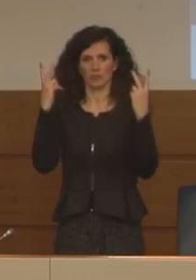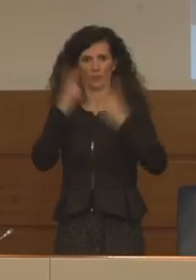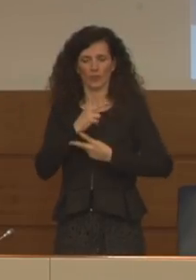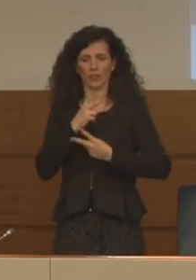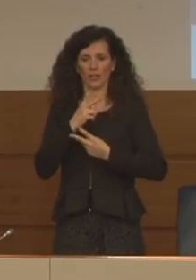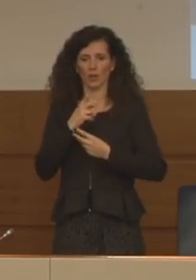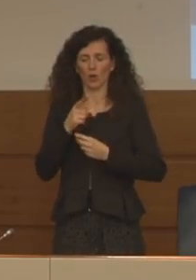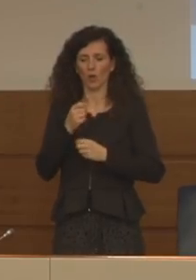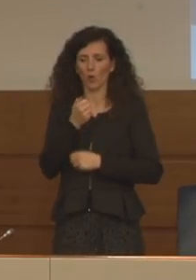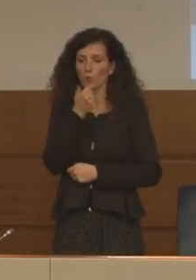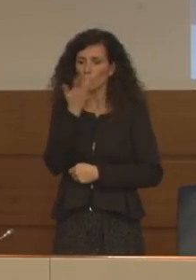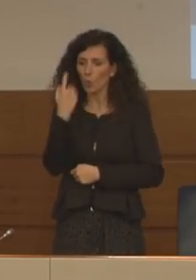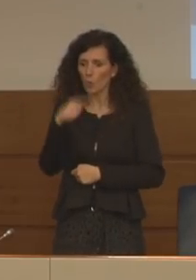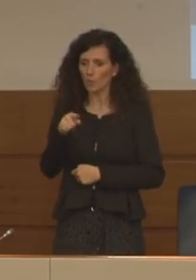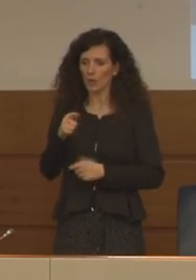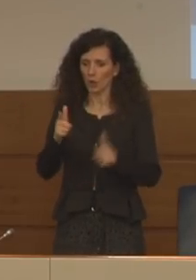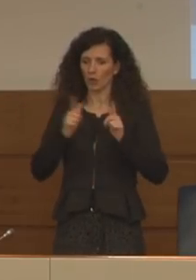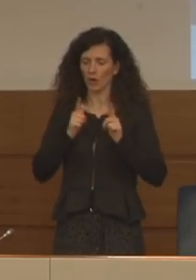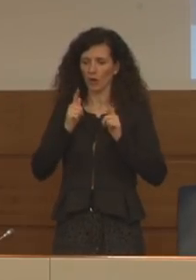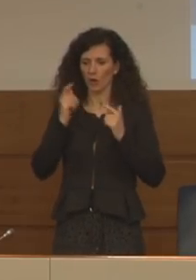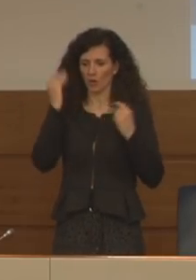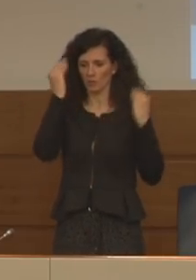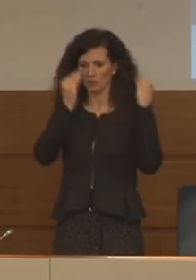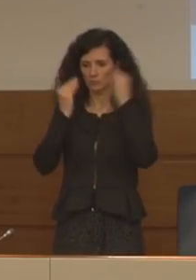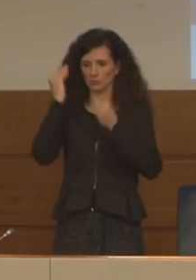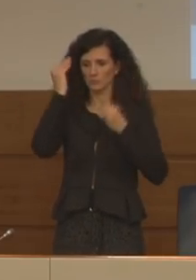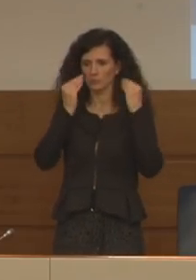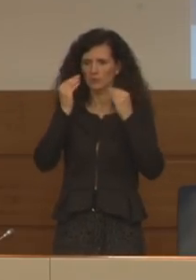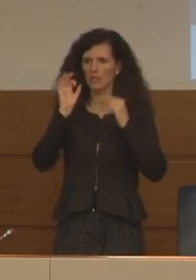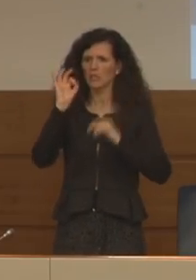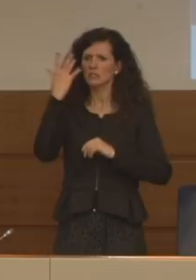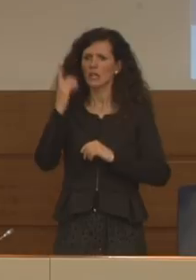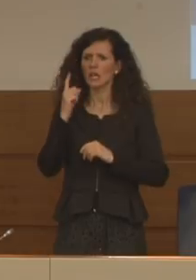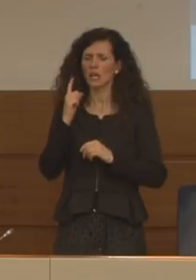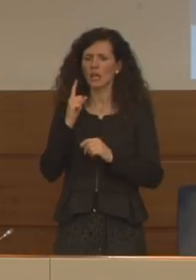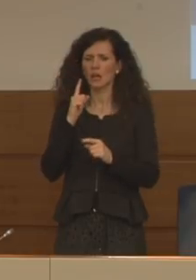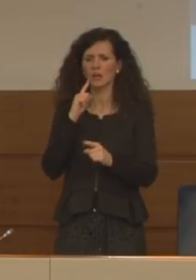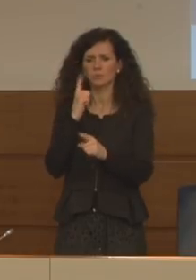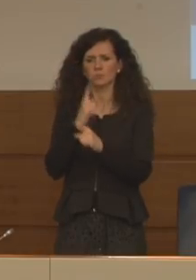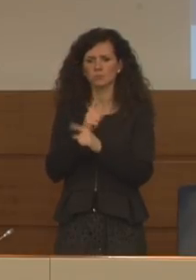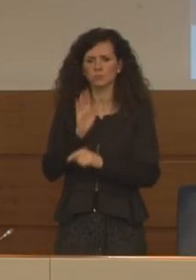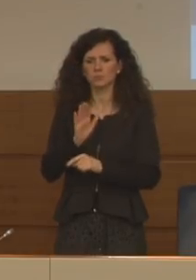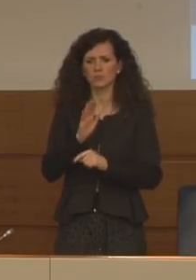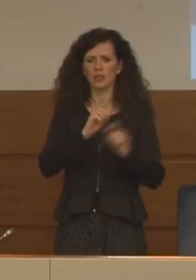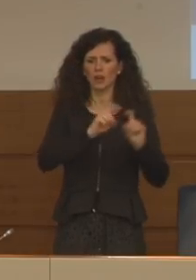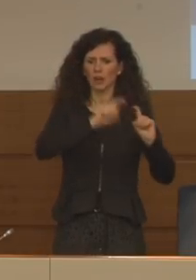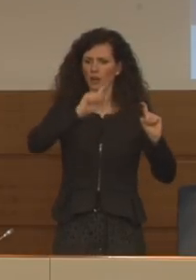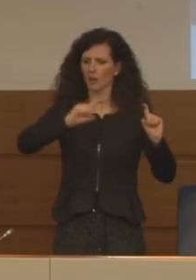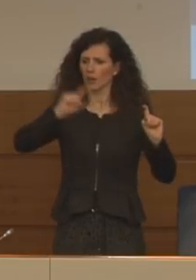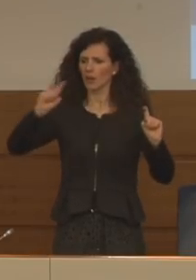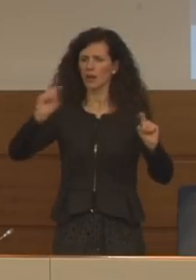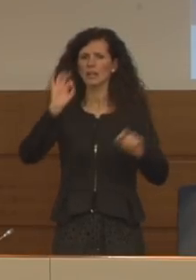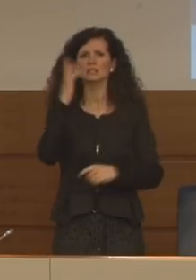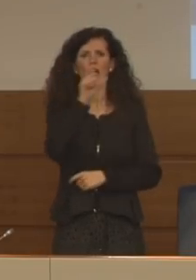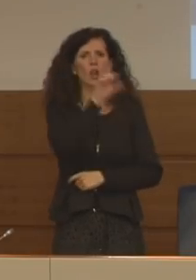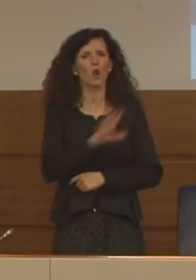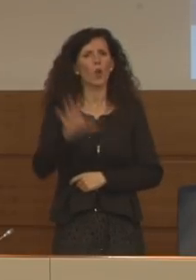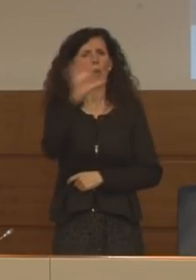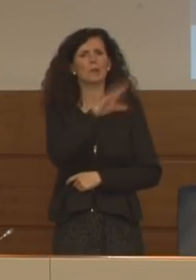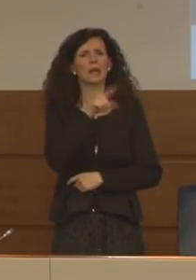riflettere e se il trend rimanesse così significa che se oggi la lombardia è quella pesare di più